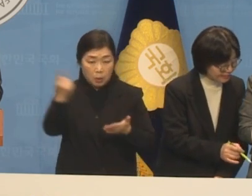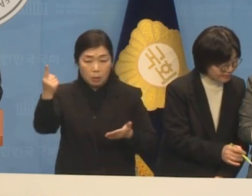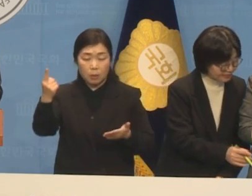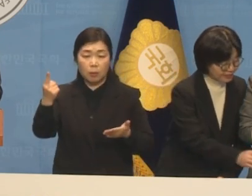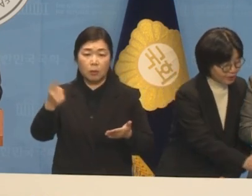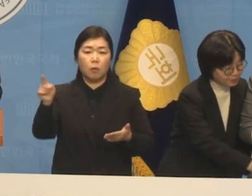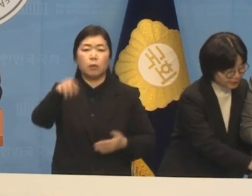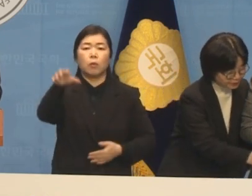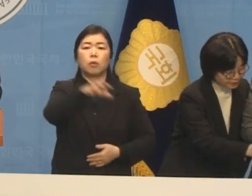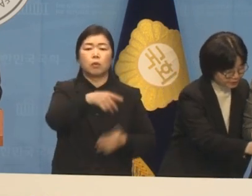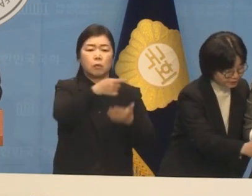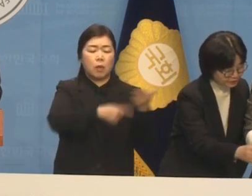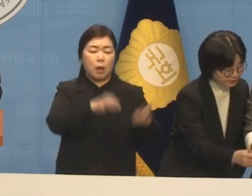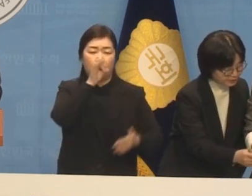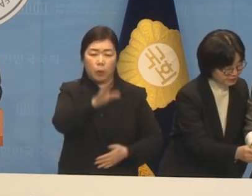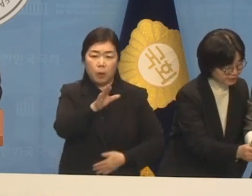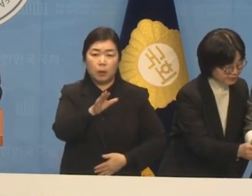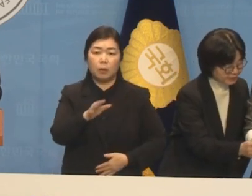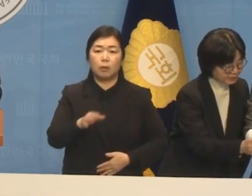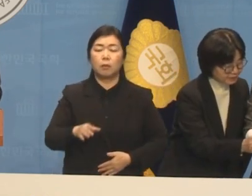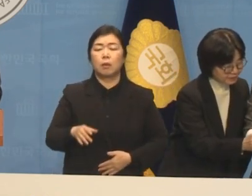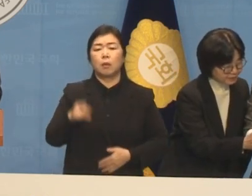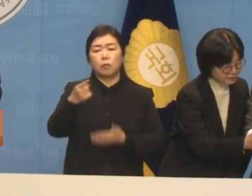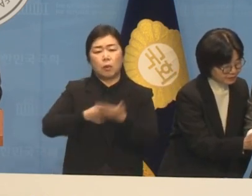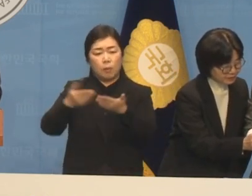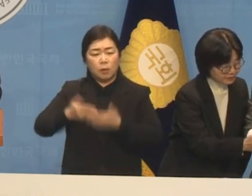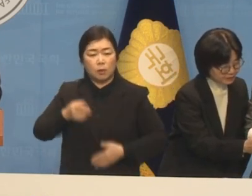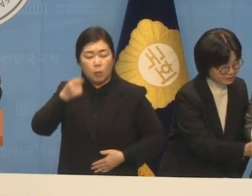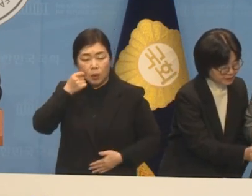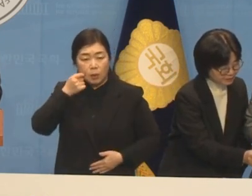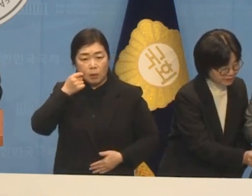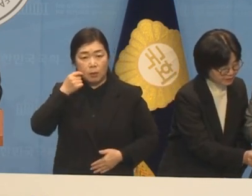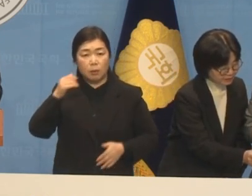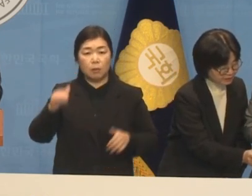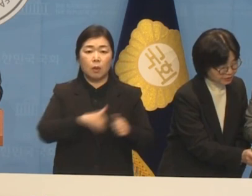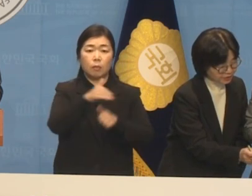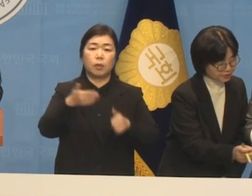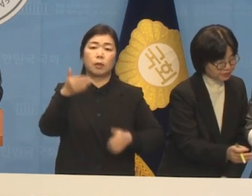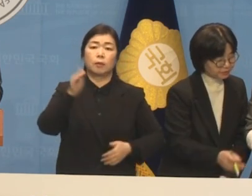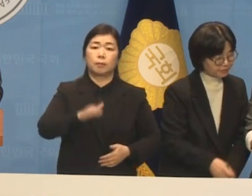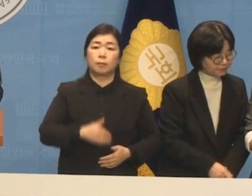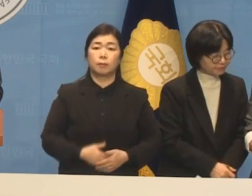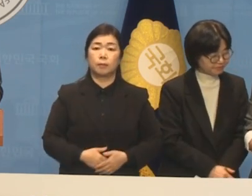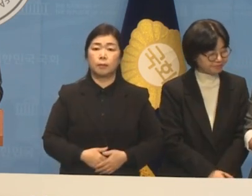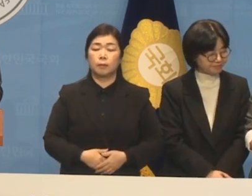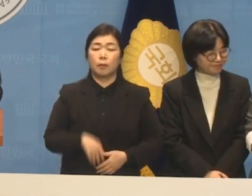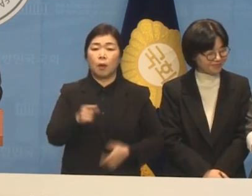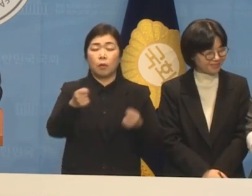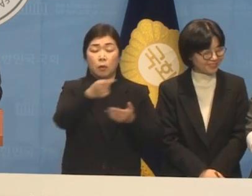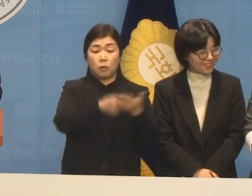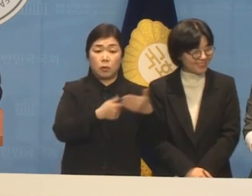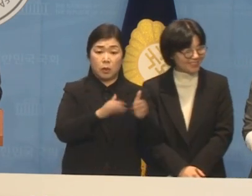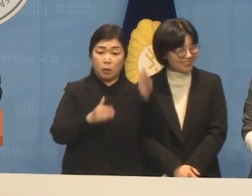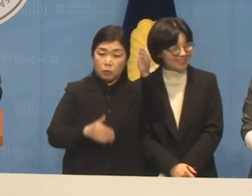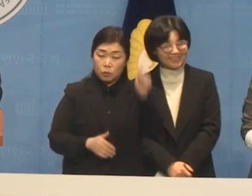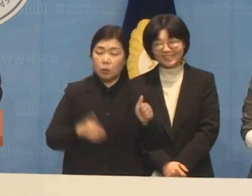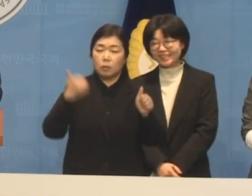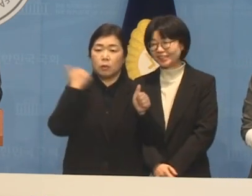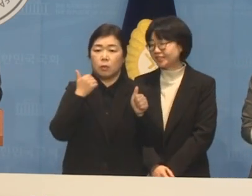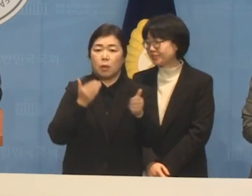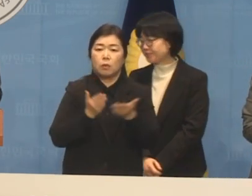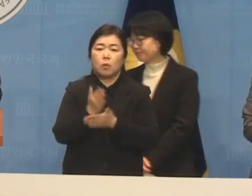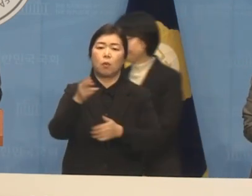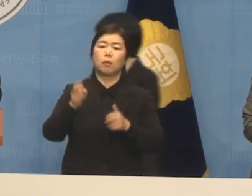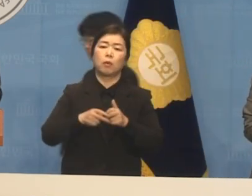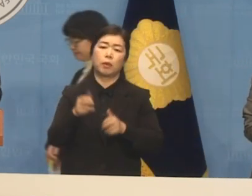그 어디에서도 수술을 할 수도 받을 수도 없습니다. 그리고 그런 수술실의 주인은 바로